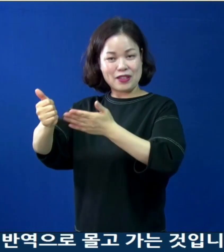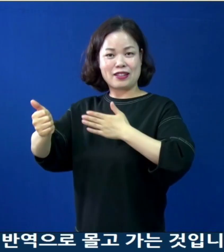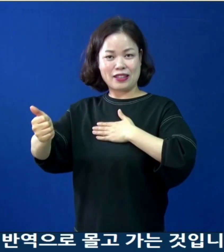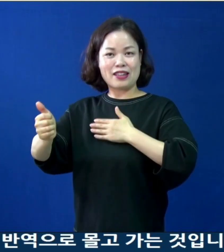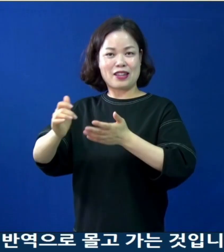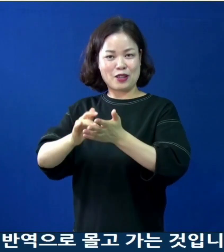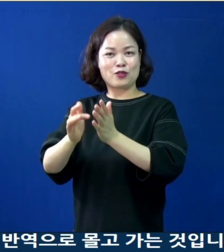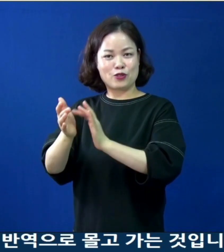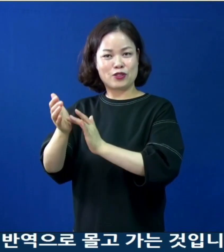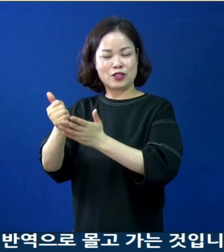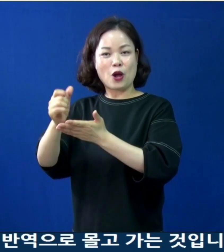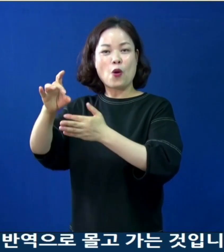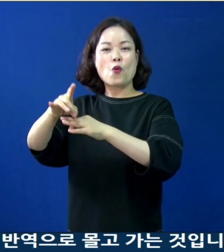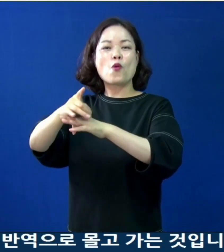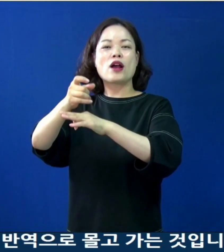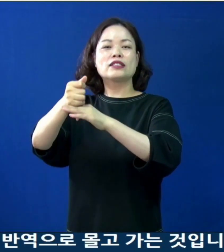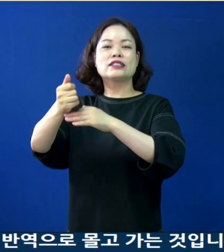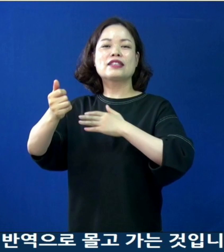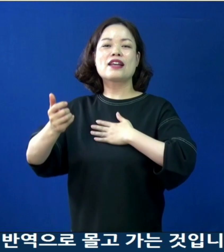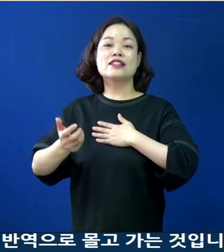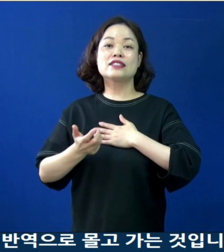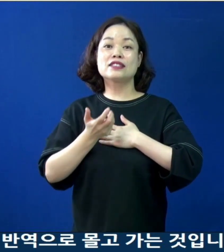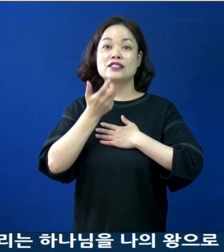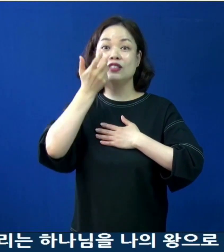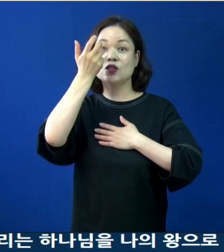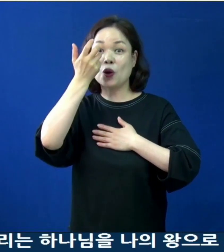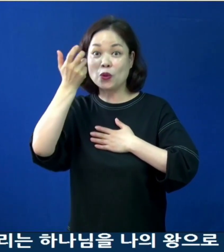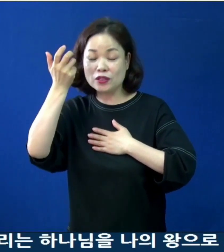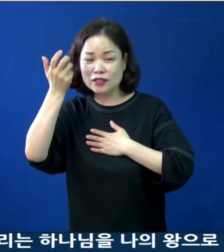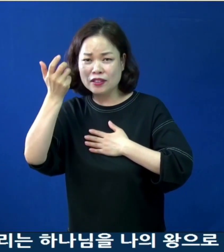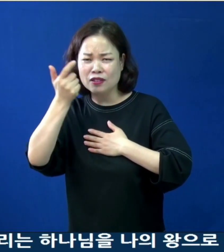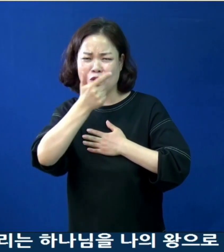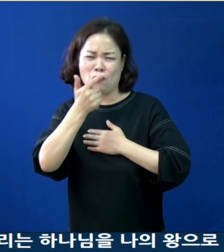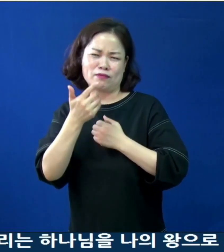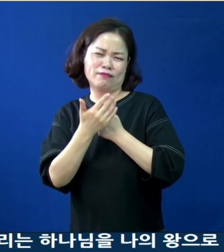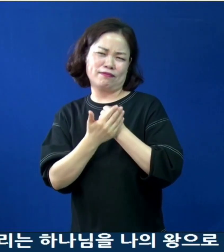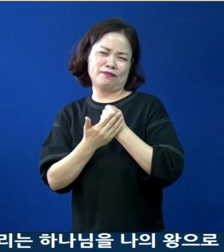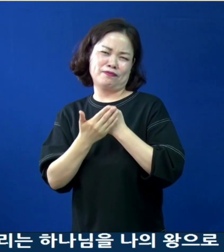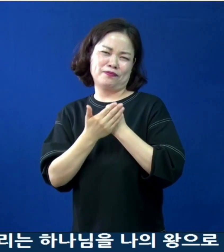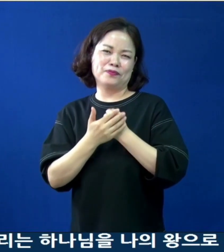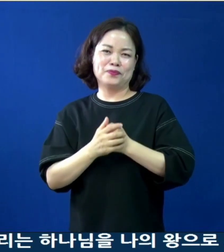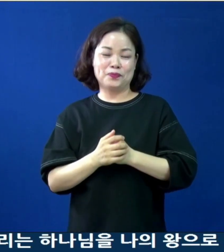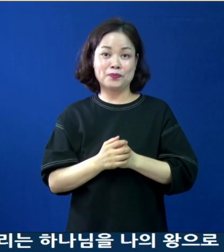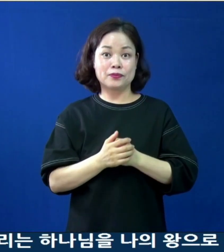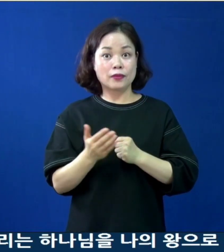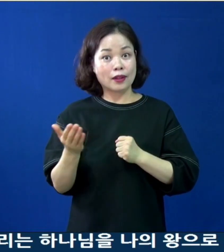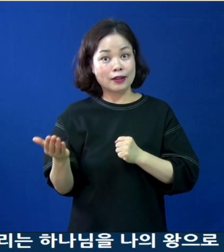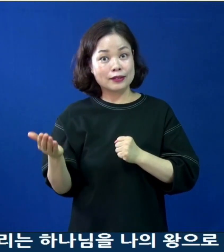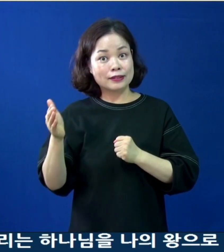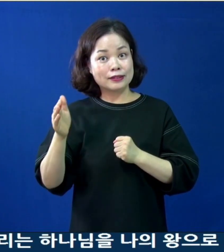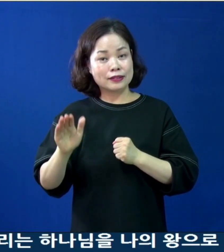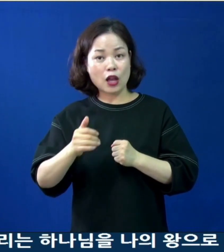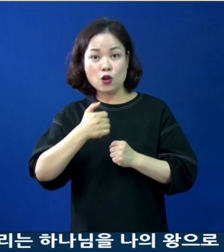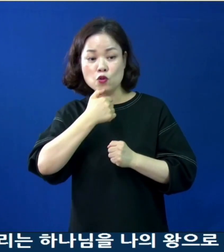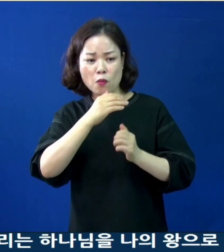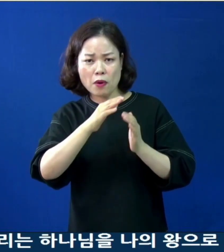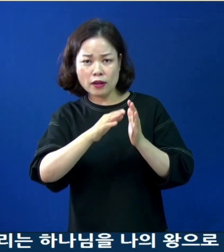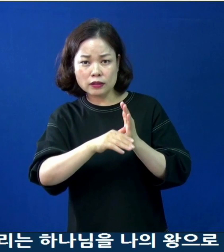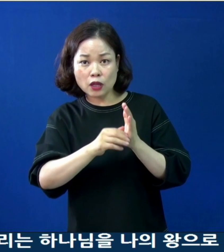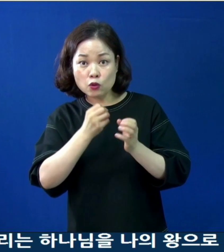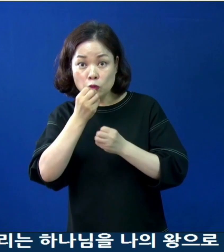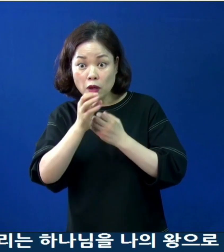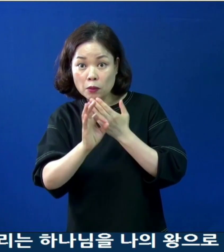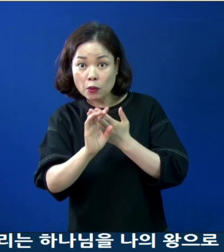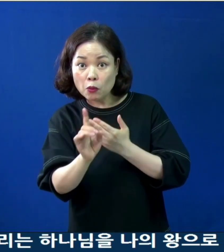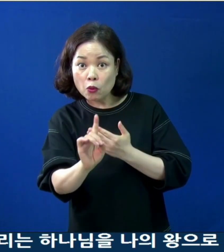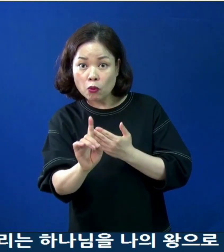예수님, 왕이신 나의 성령님, 이 고백하는 게 우리에게 얼마나 은혜가 됩니까? 근데 로마 시대 때는 그 고백을 하면